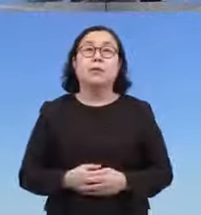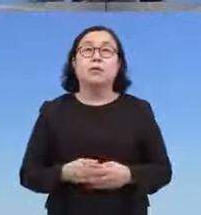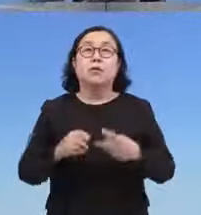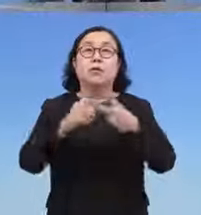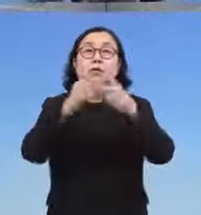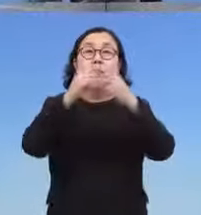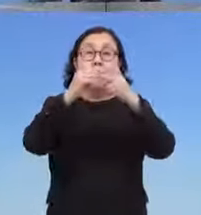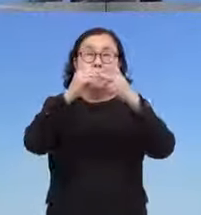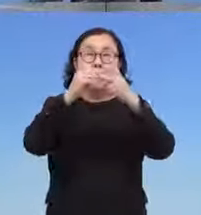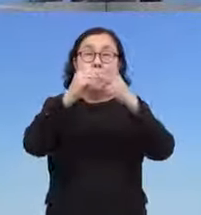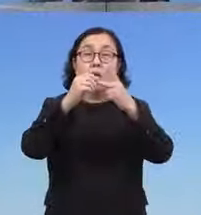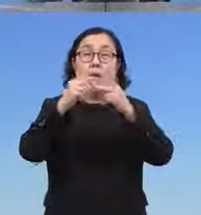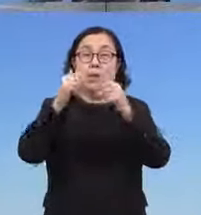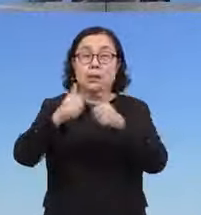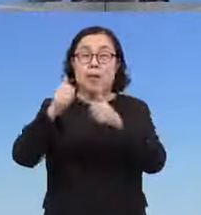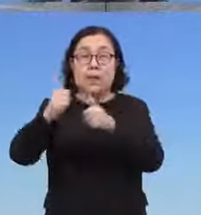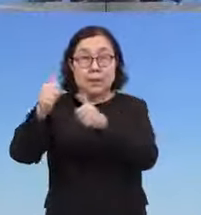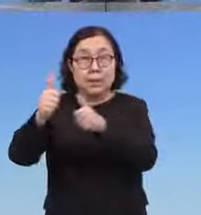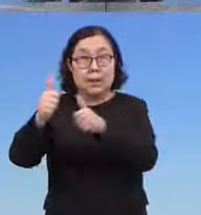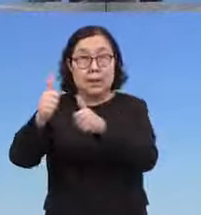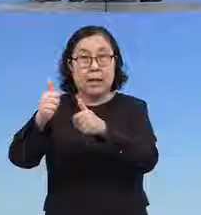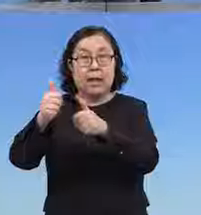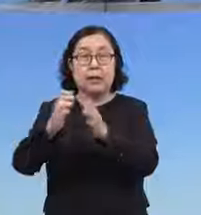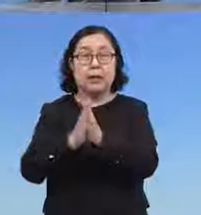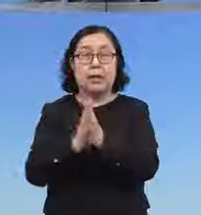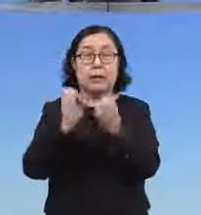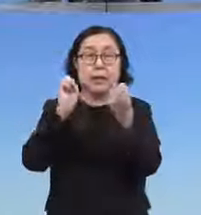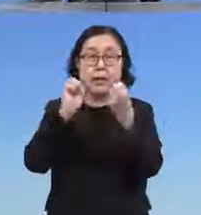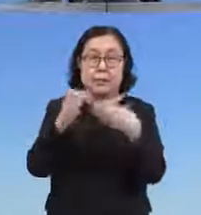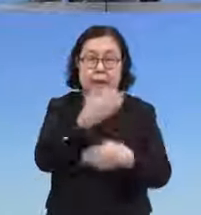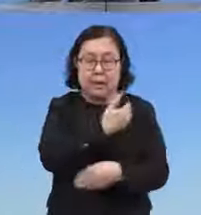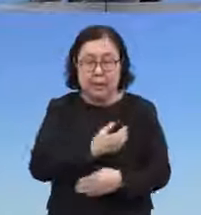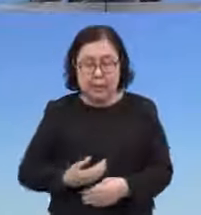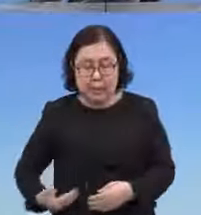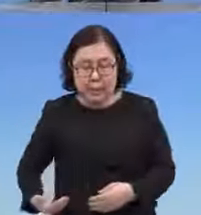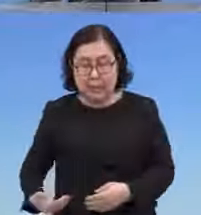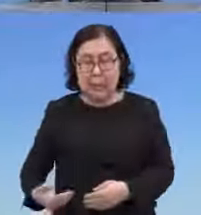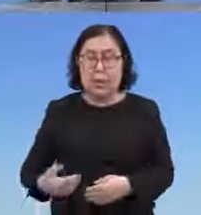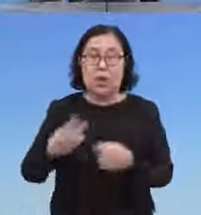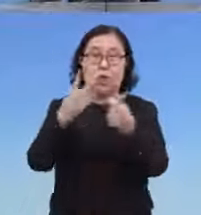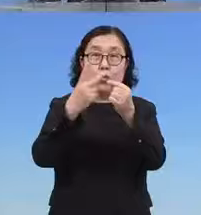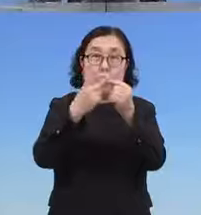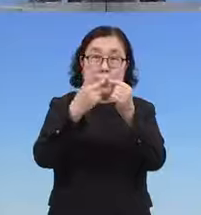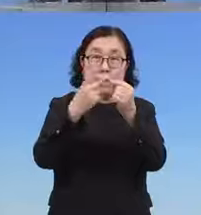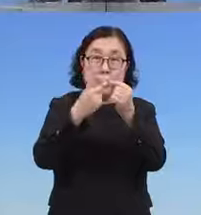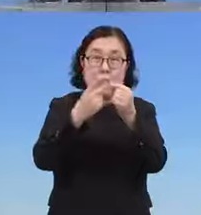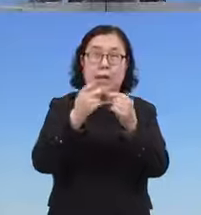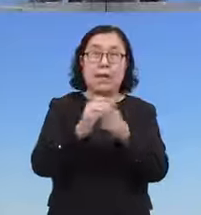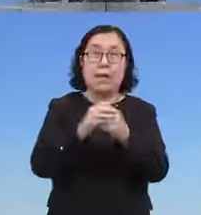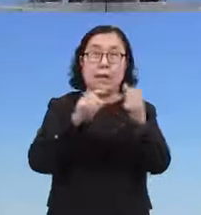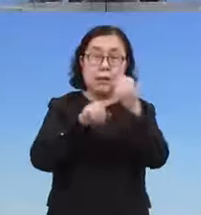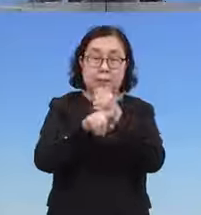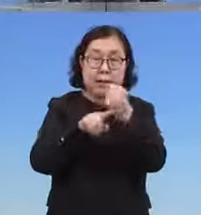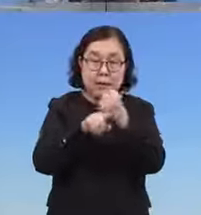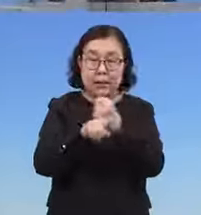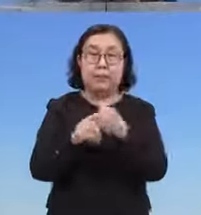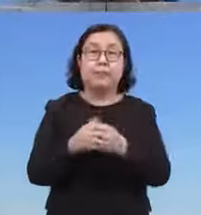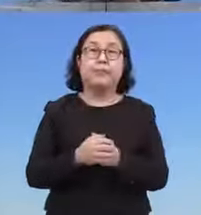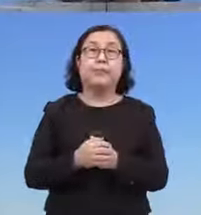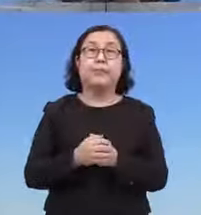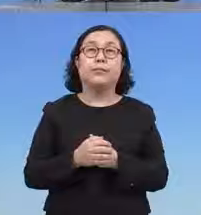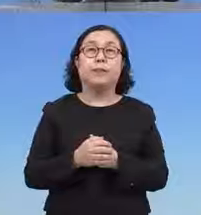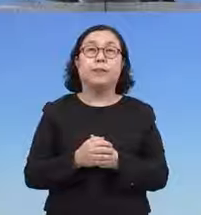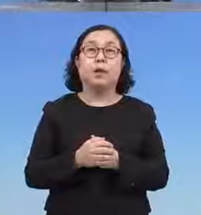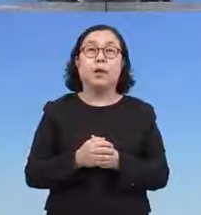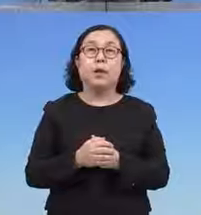그런가 하면은 두 번째로 여기 따르니라, 따라가니라라고 반응했던 이 제자들의 두 번째 의미, 이 반응의 의미가